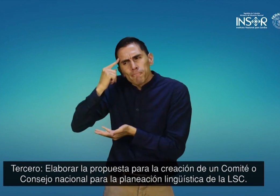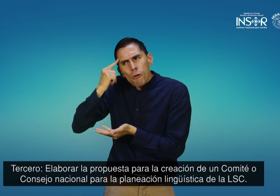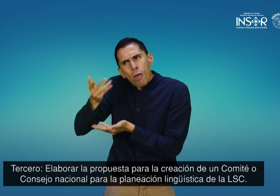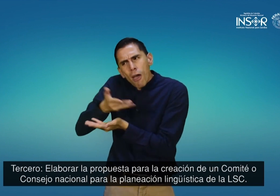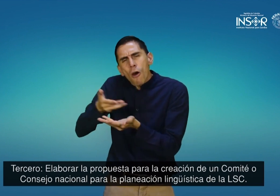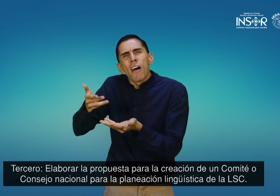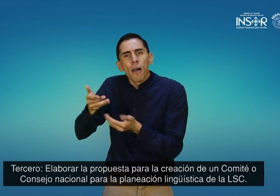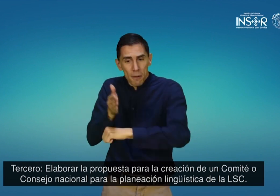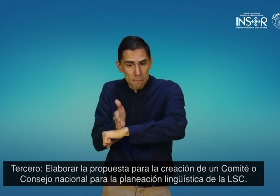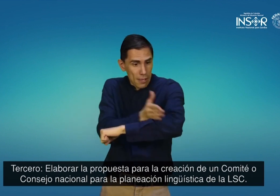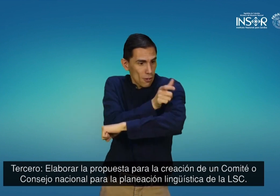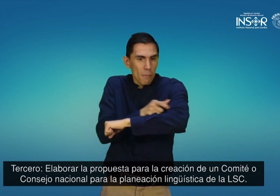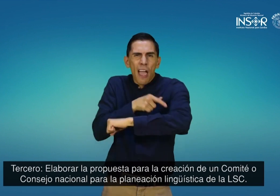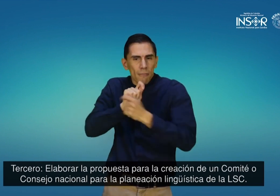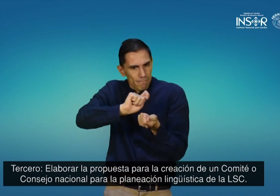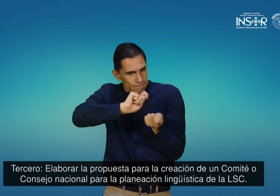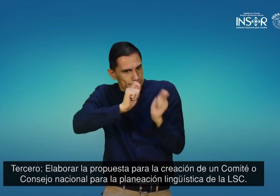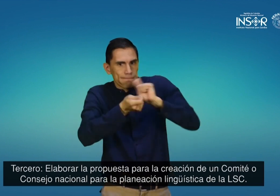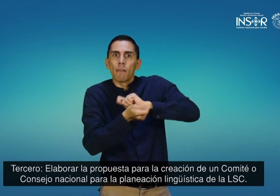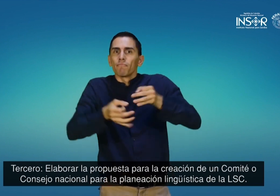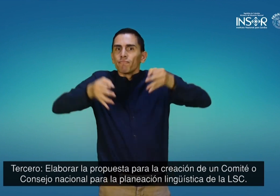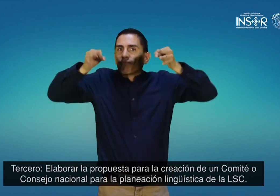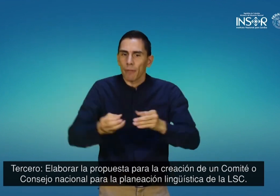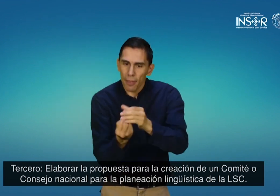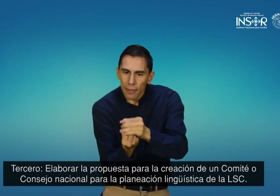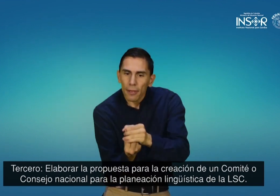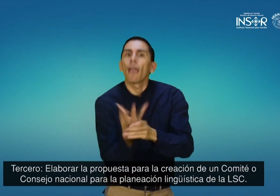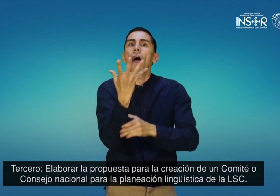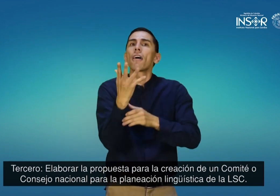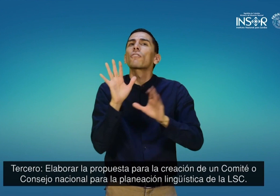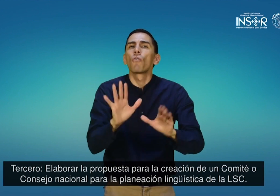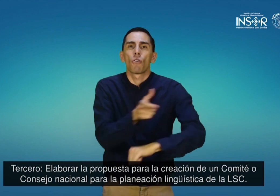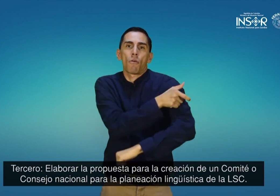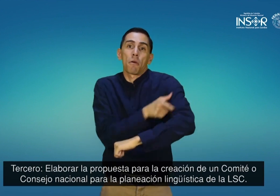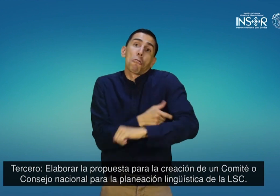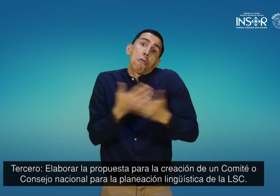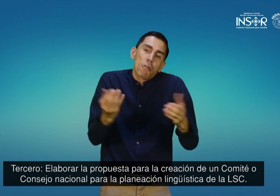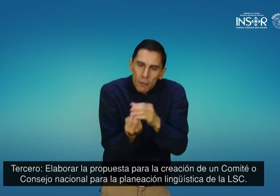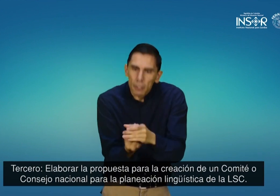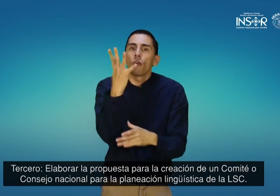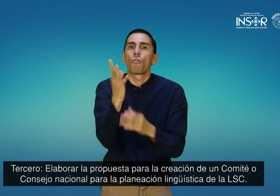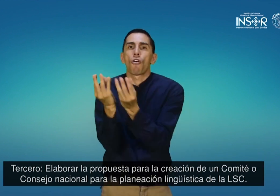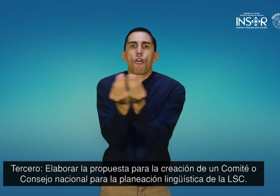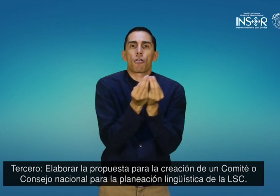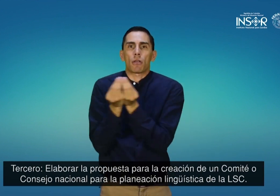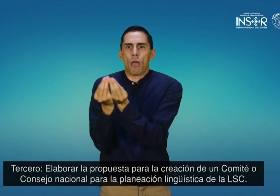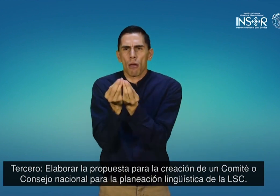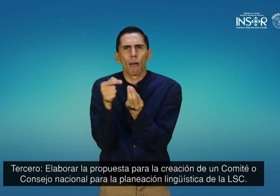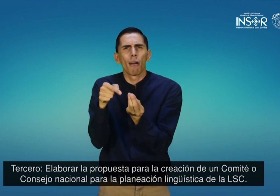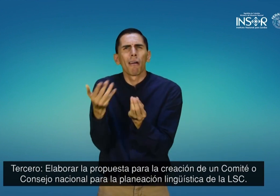para la planeación lingüística de la lengua de señas colombiana. De esa manera,